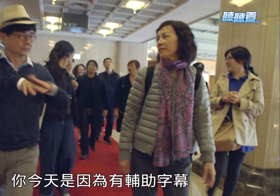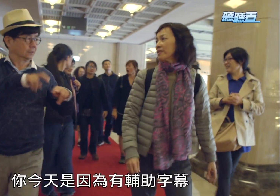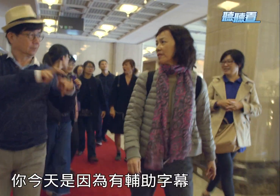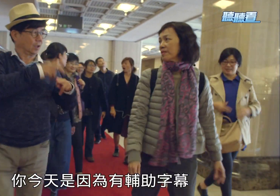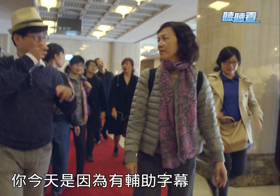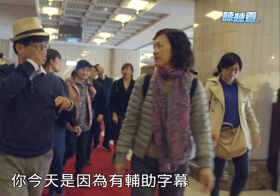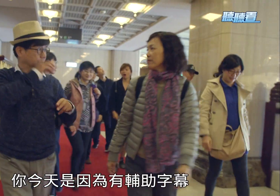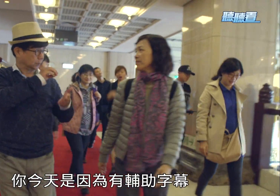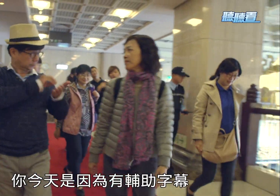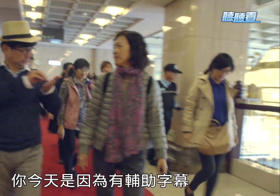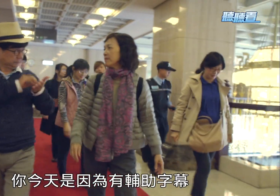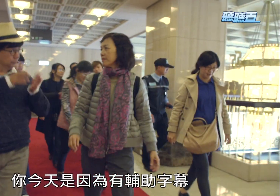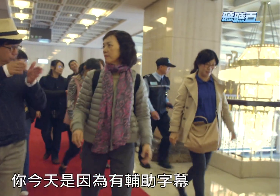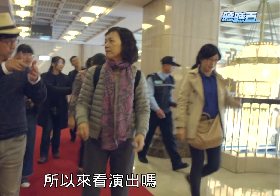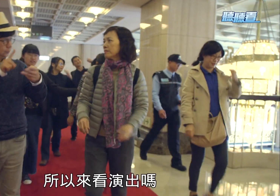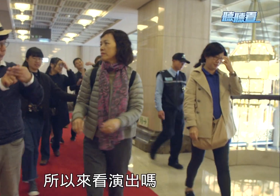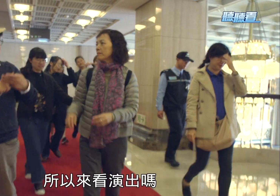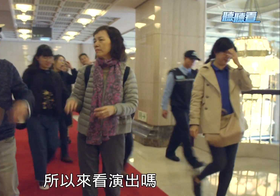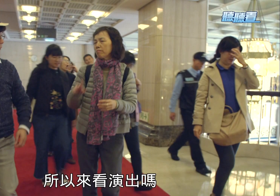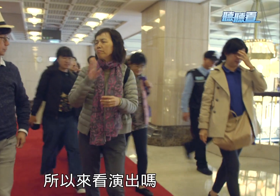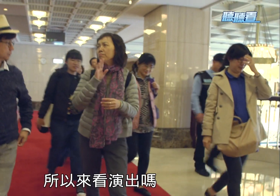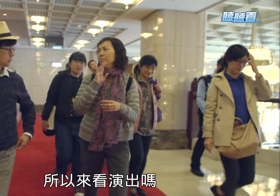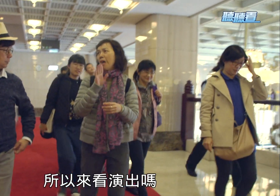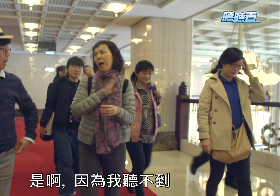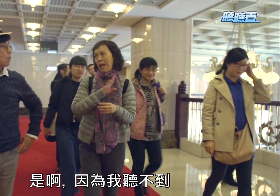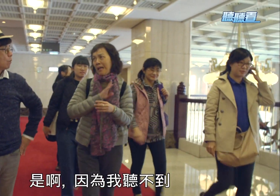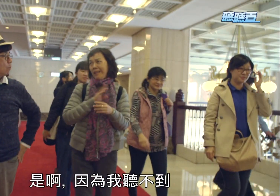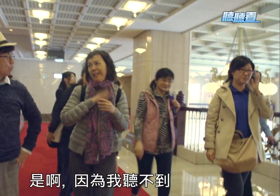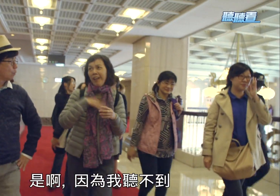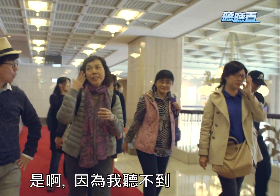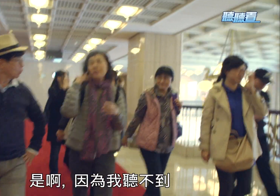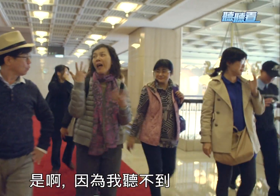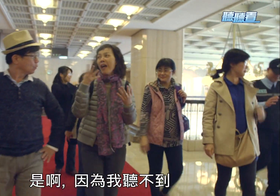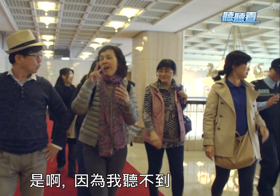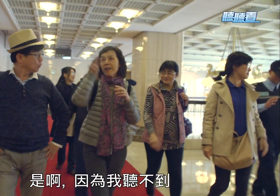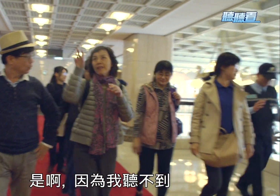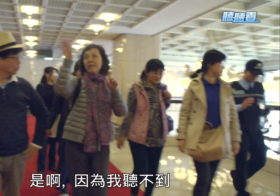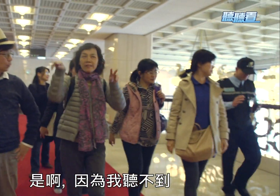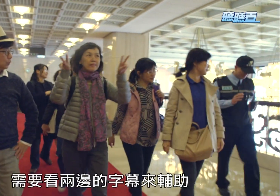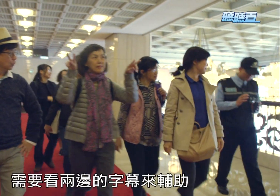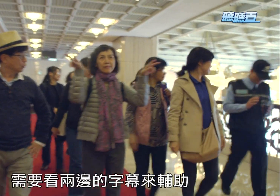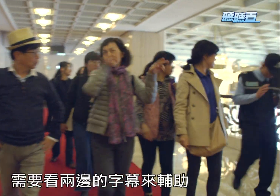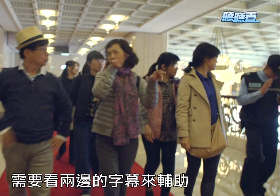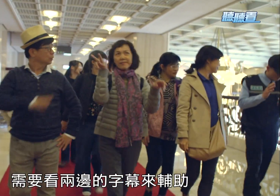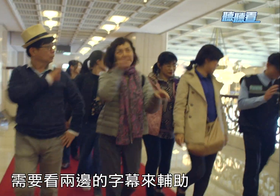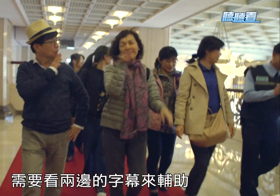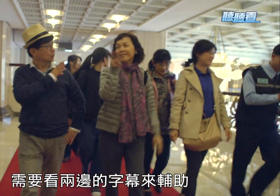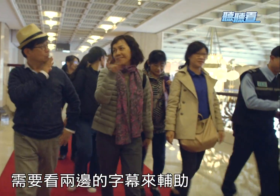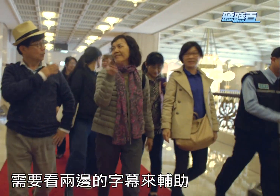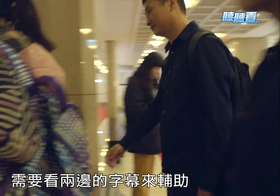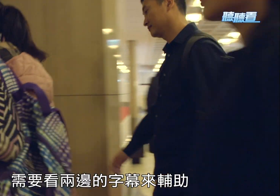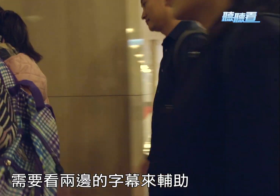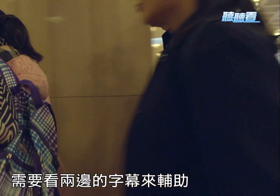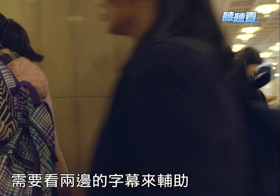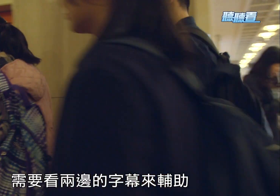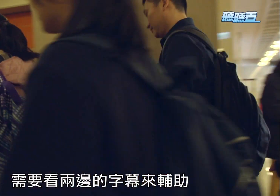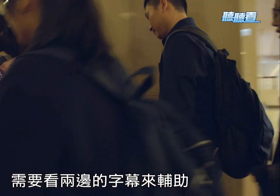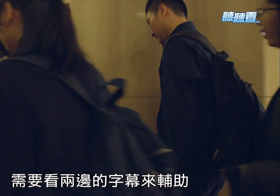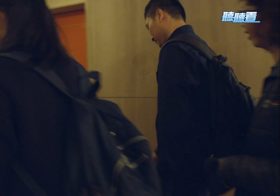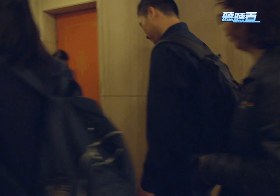哎，你今天是因为有辅助字幕，所以来看演出吗？ 是啊，因为我听不到，需要看两边的字幕来辅助。